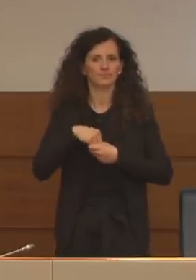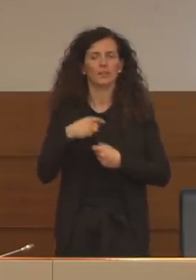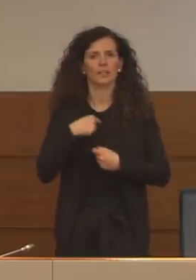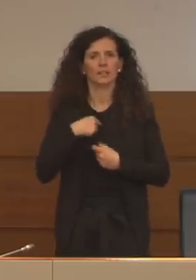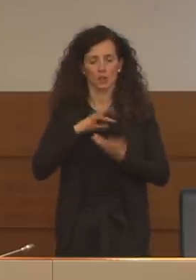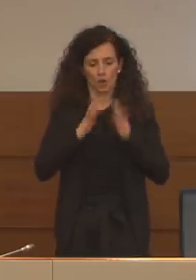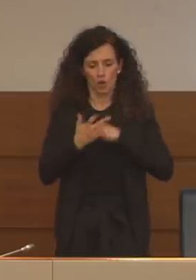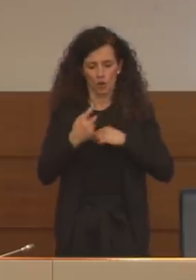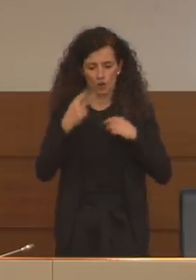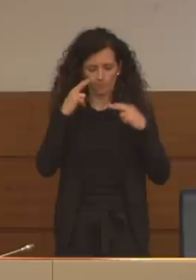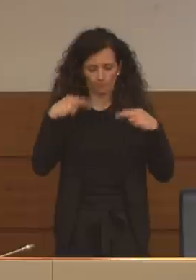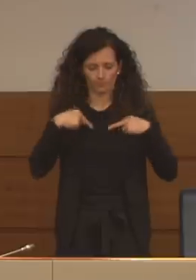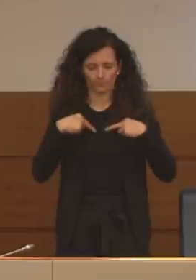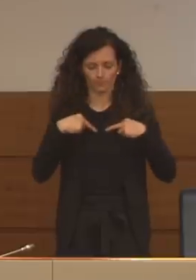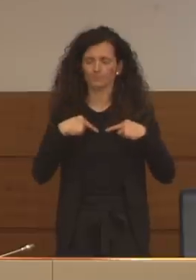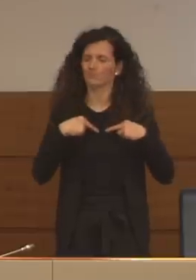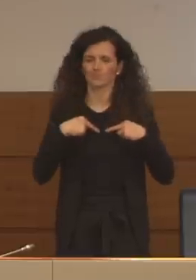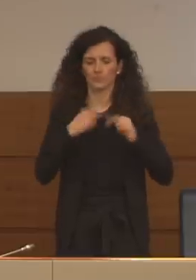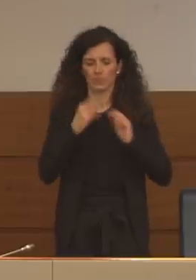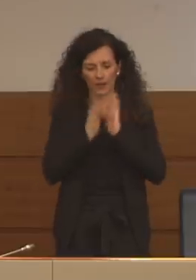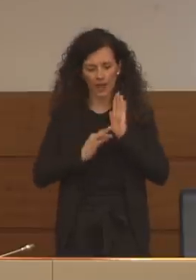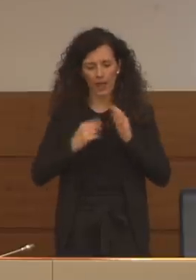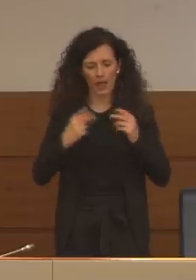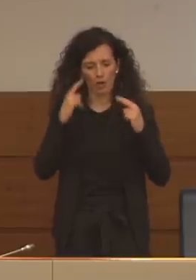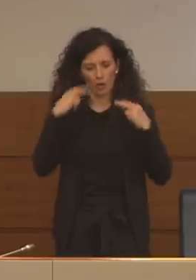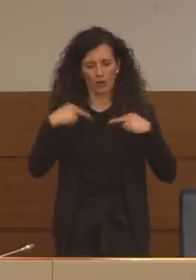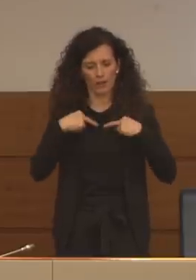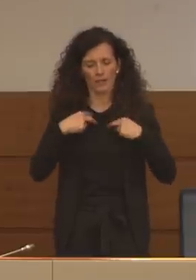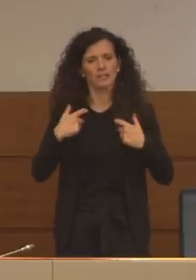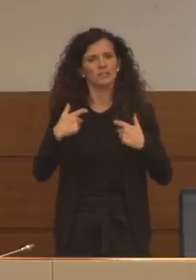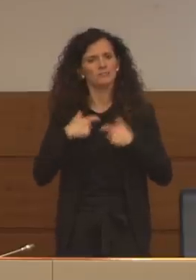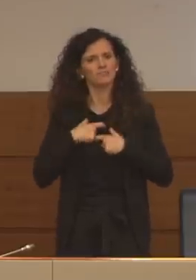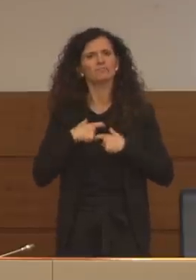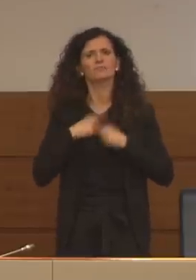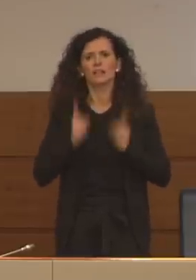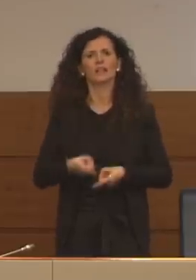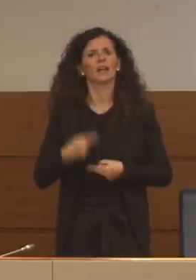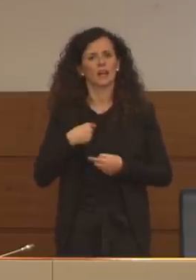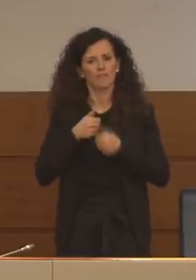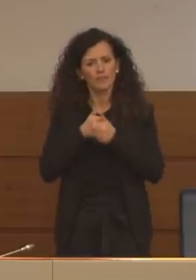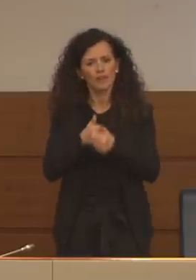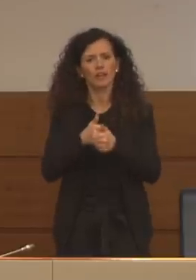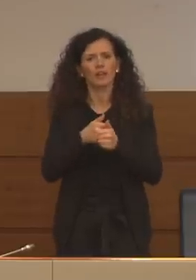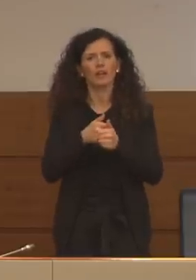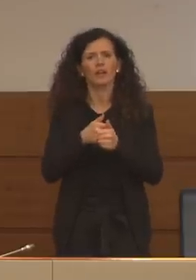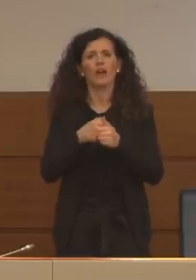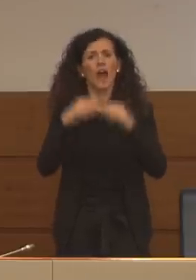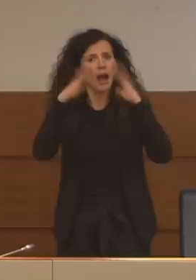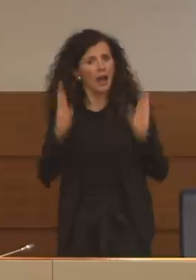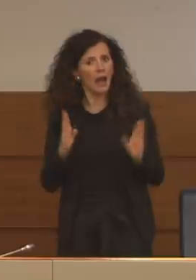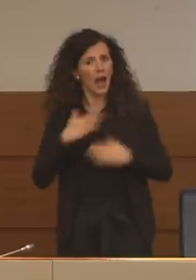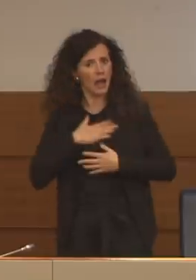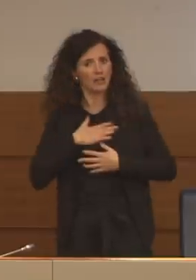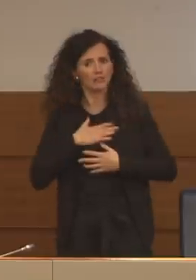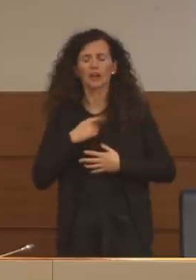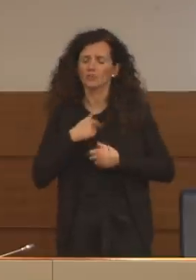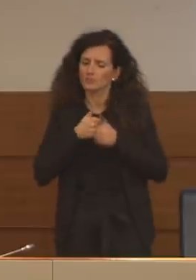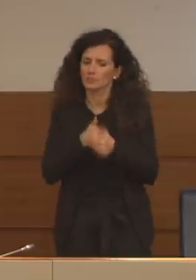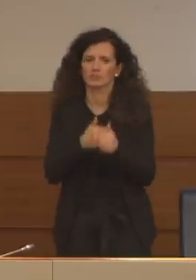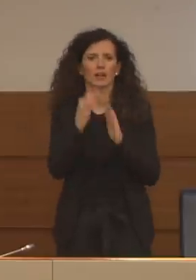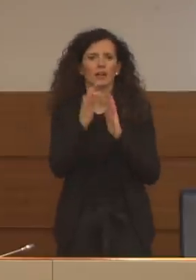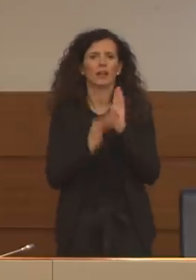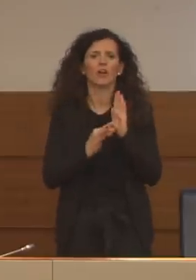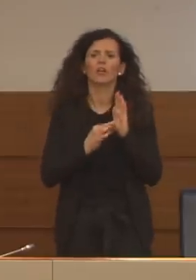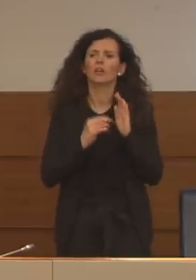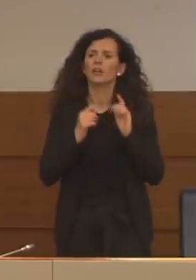delle regole anche in casa e quindi credo che sia nell'interesse di